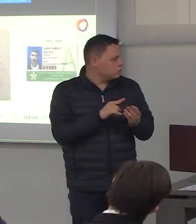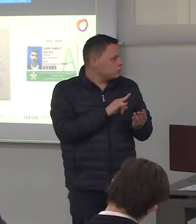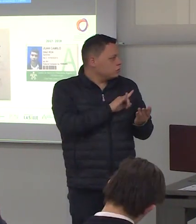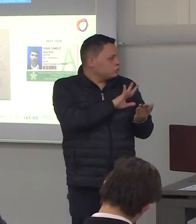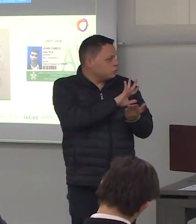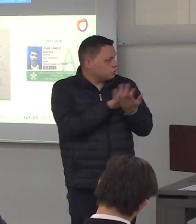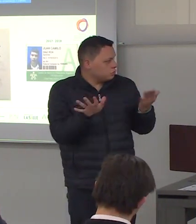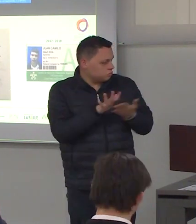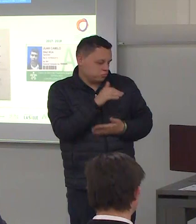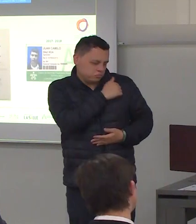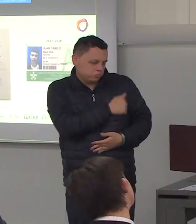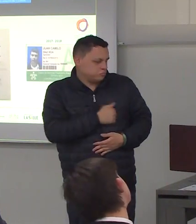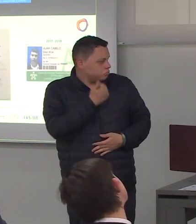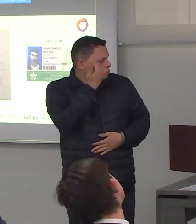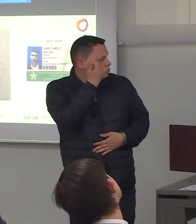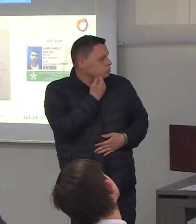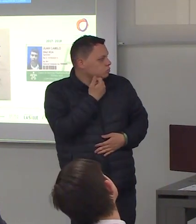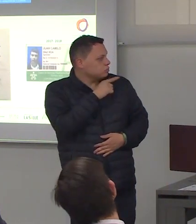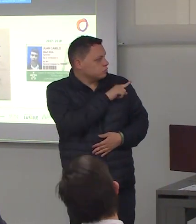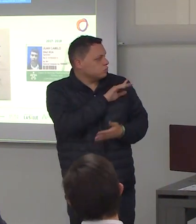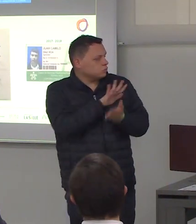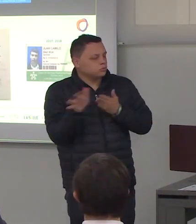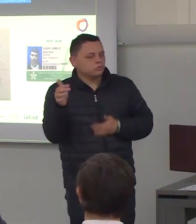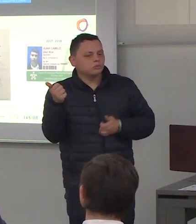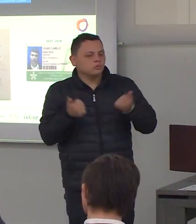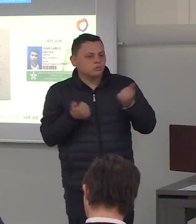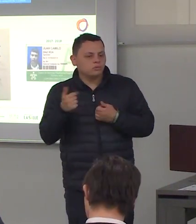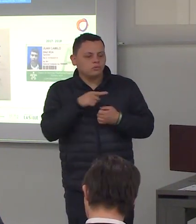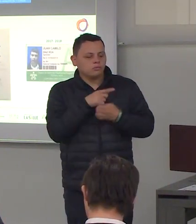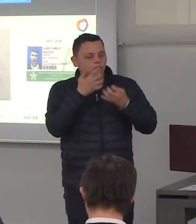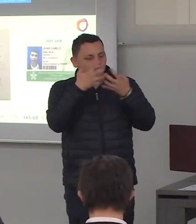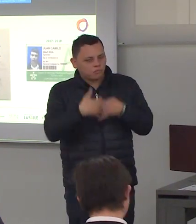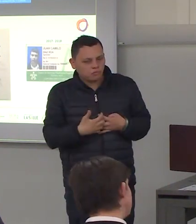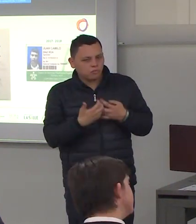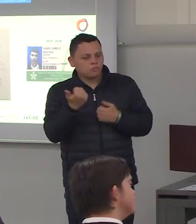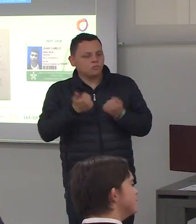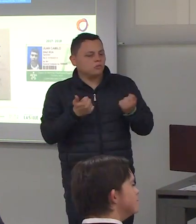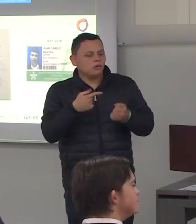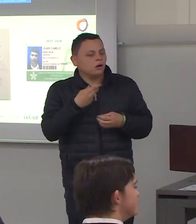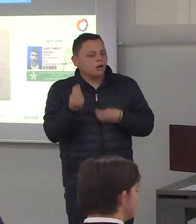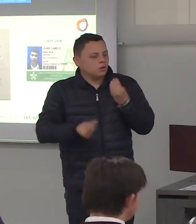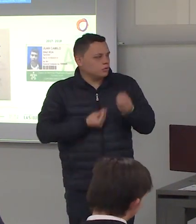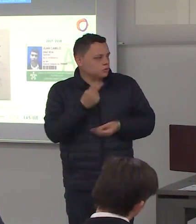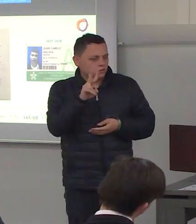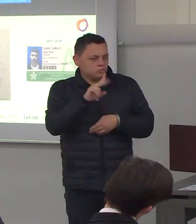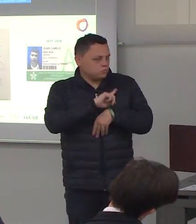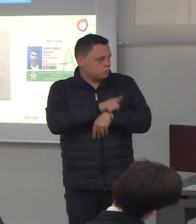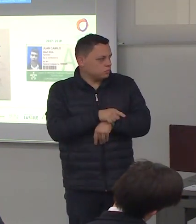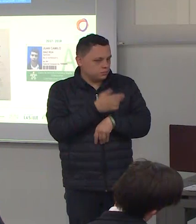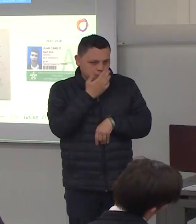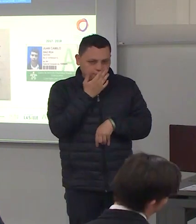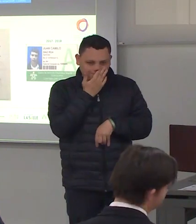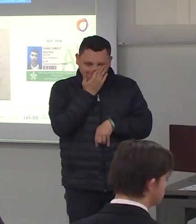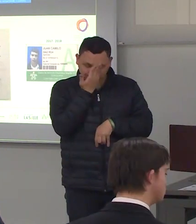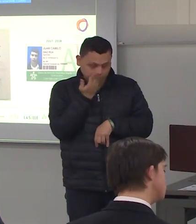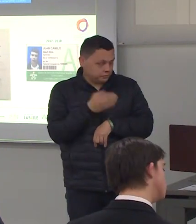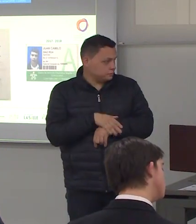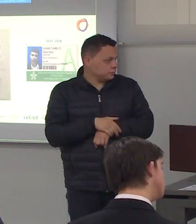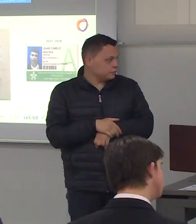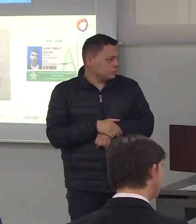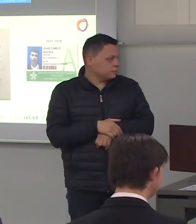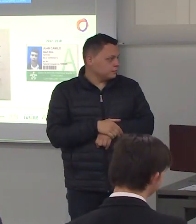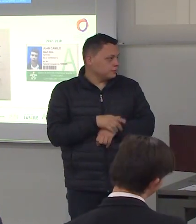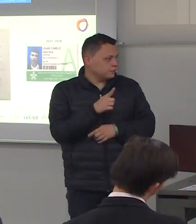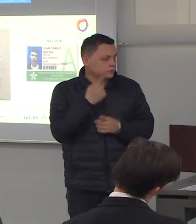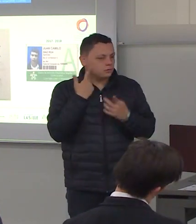bien que tú les cuentes un poco cuáles son tus funciones, qué te dedicas en dos minutos y tus